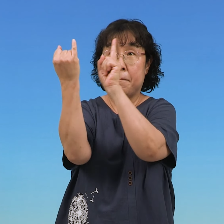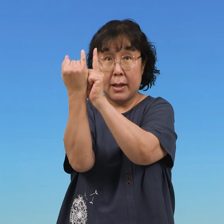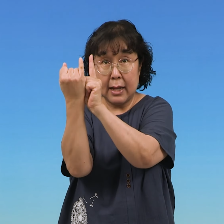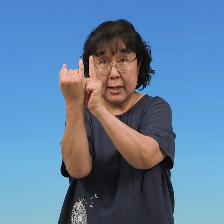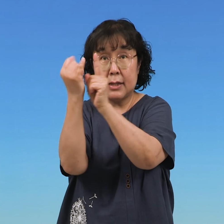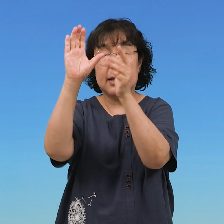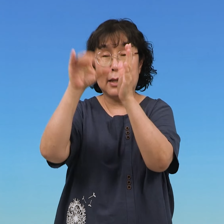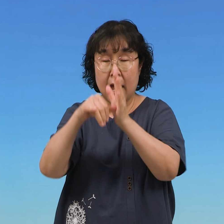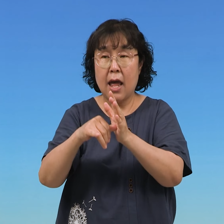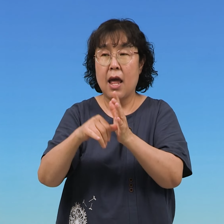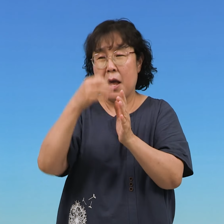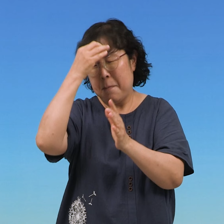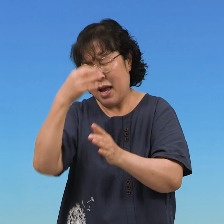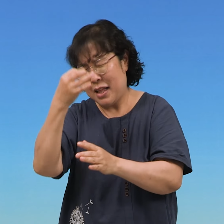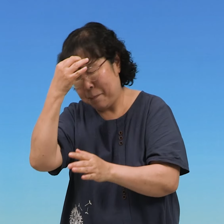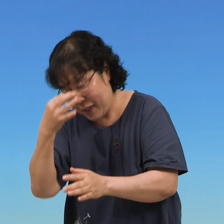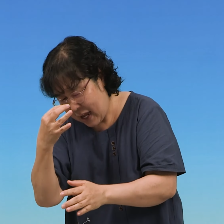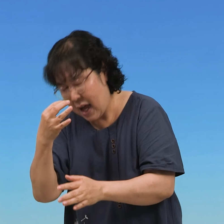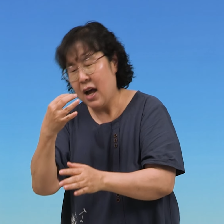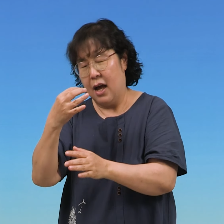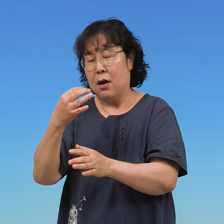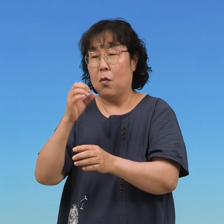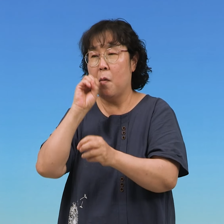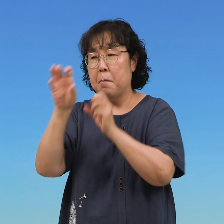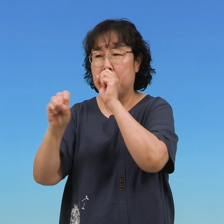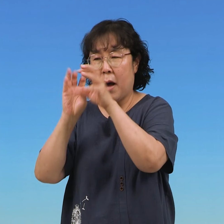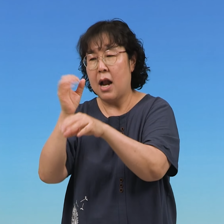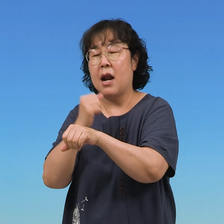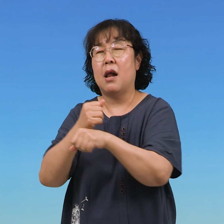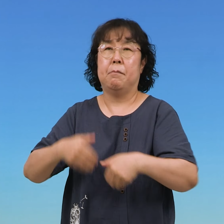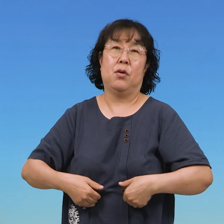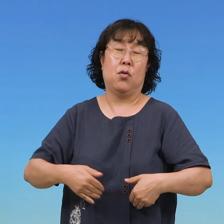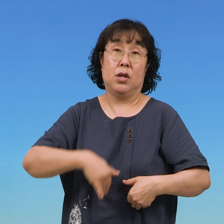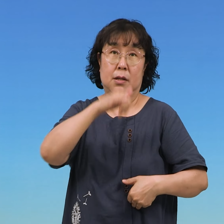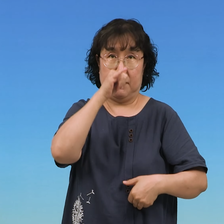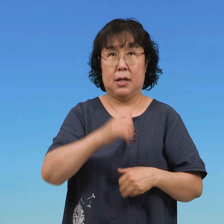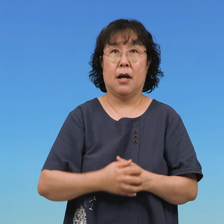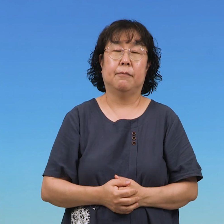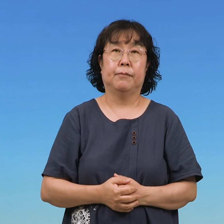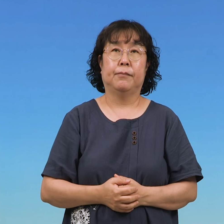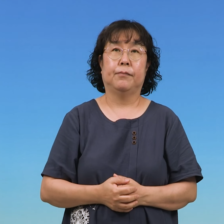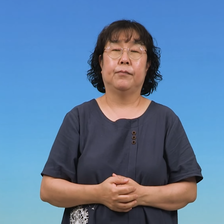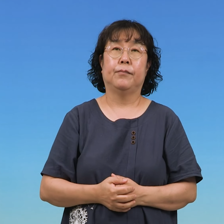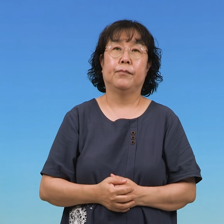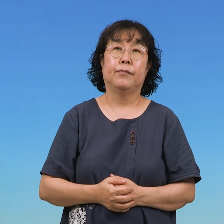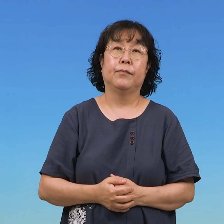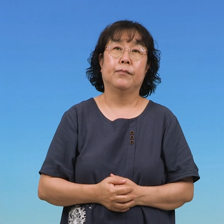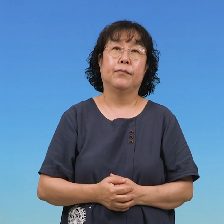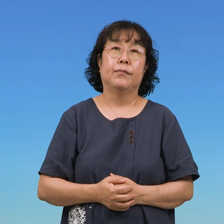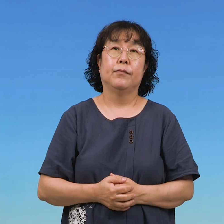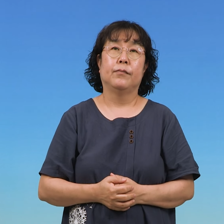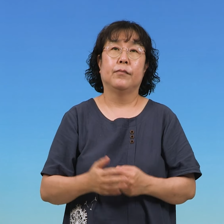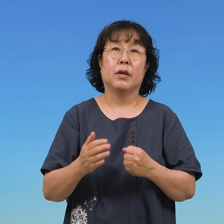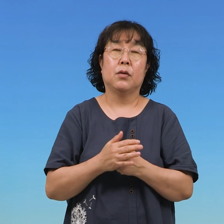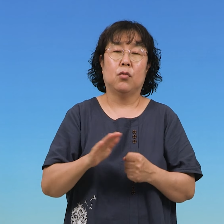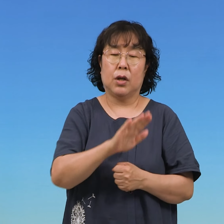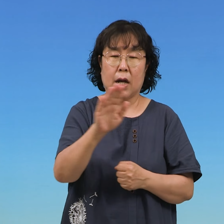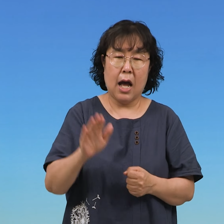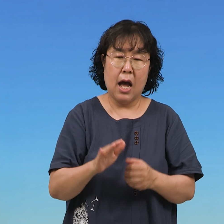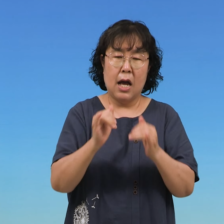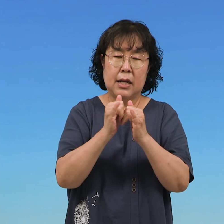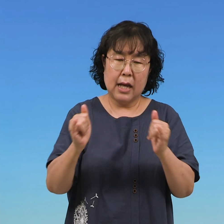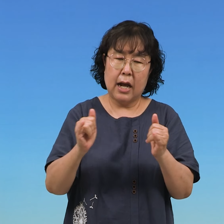성경의 인물은 뭐 또 그렇다 치고 우리가 이런 식으로 사람에 대해서 오해해서 몰라서 함부로